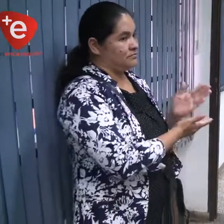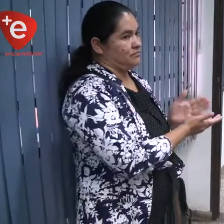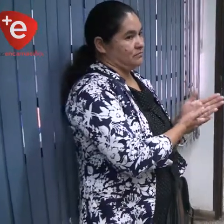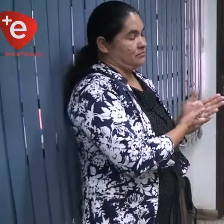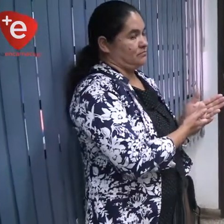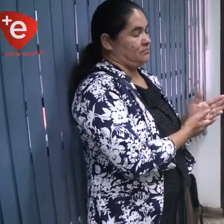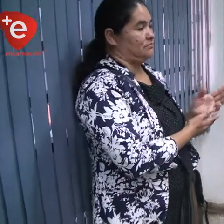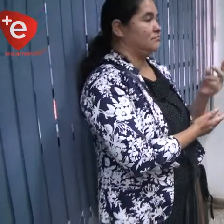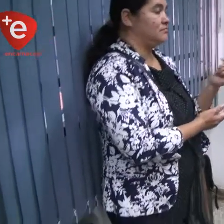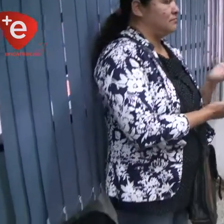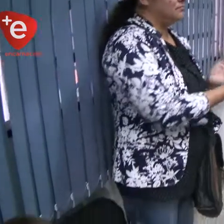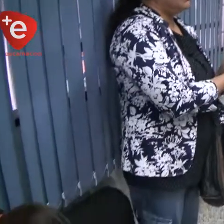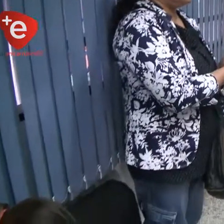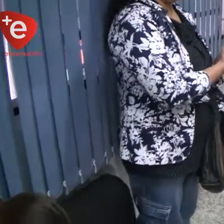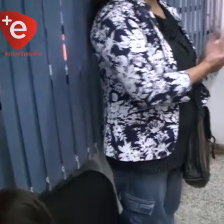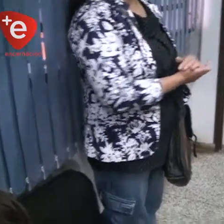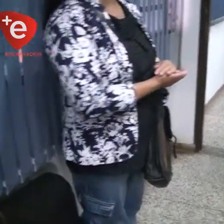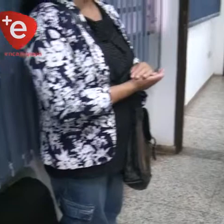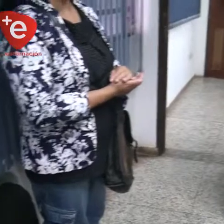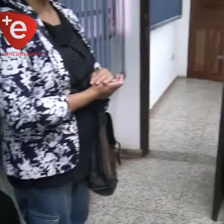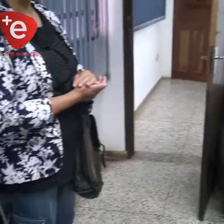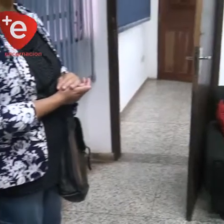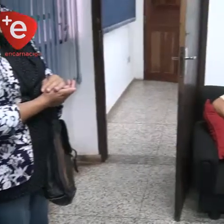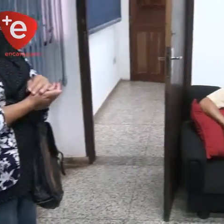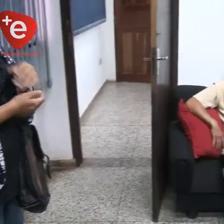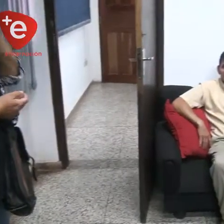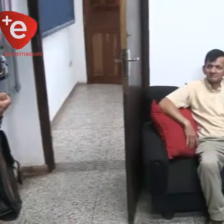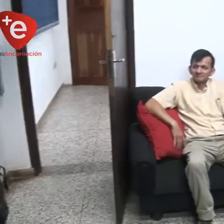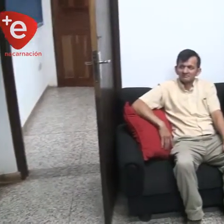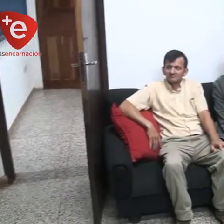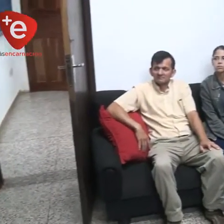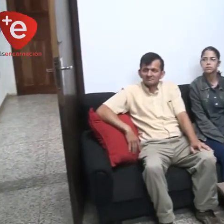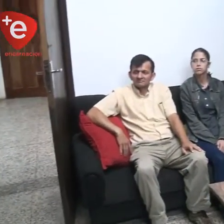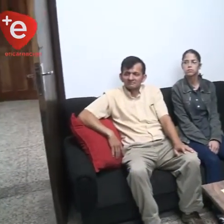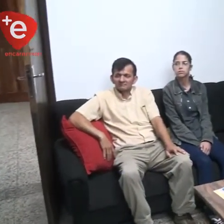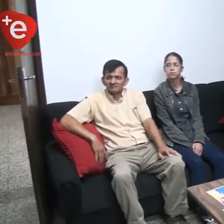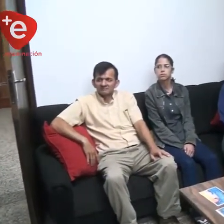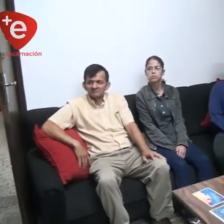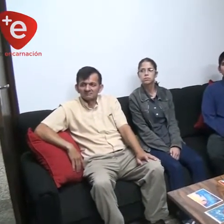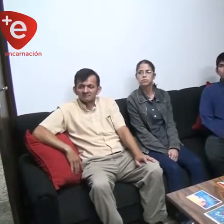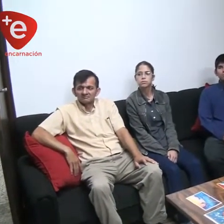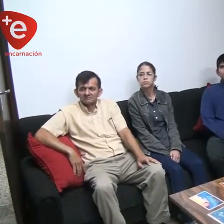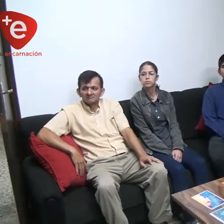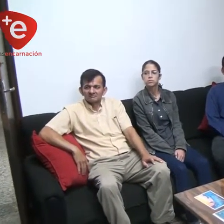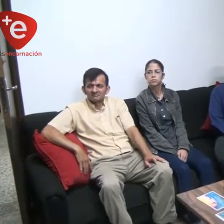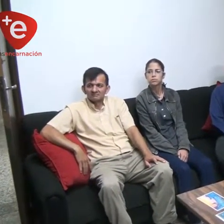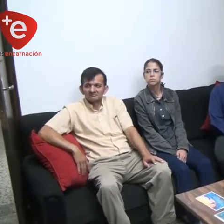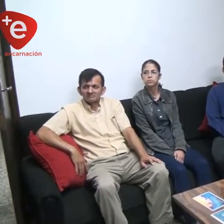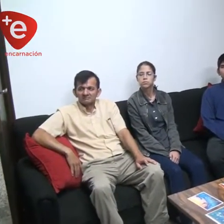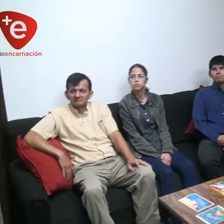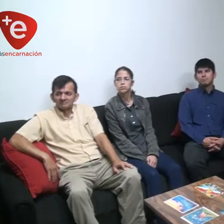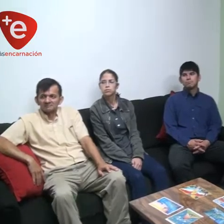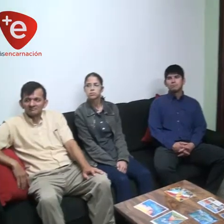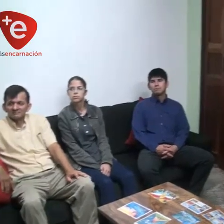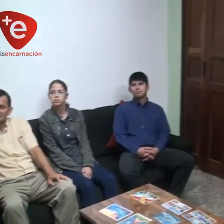necesitamos los recursos de Hacienda, del gobierno central para poder contratar a los funcionarios que necesitamos.